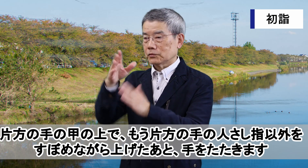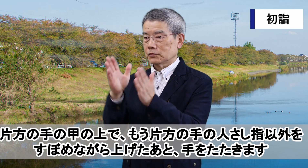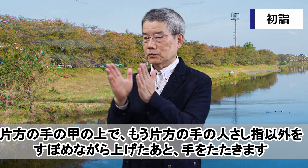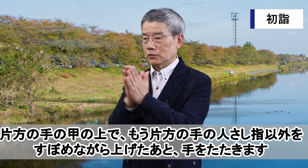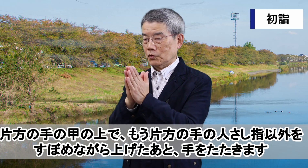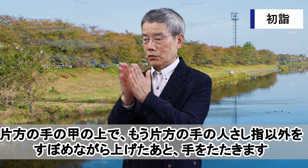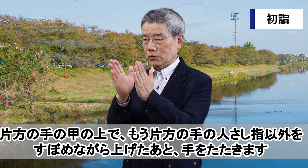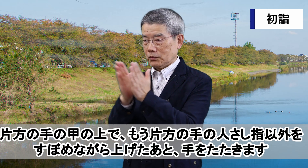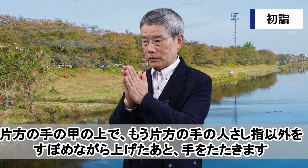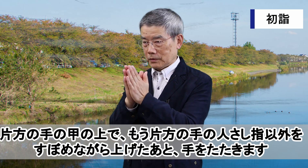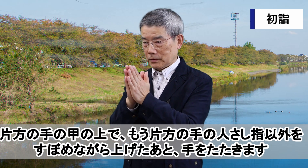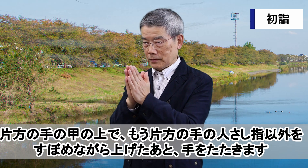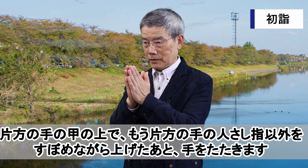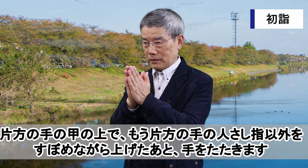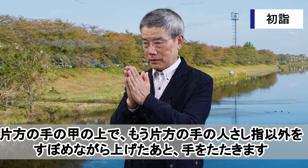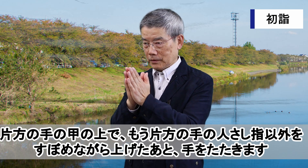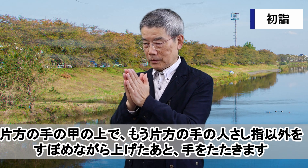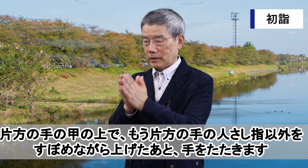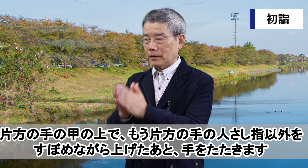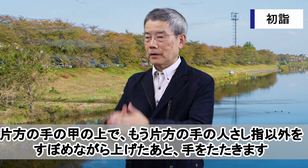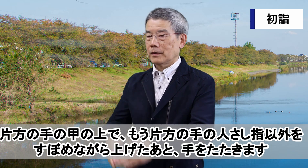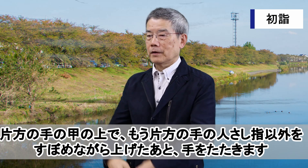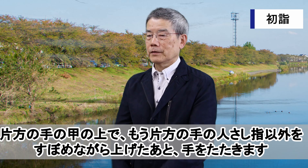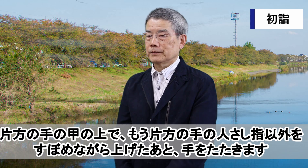げた後、手を叩きます。